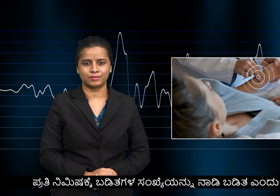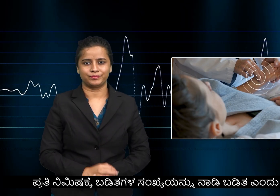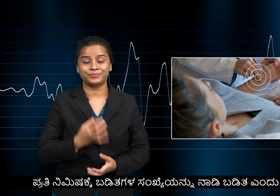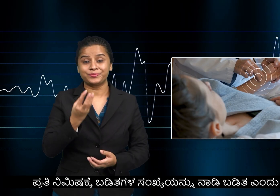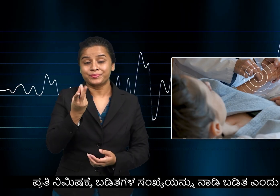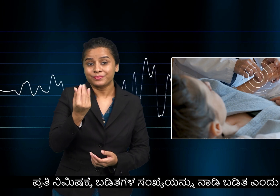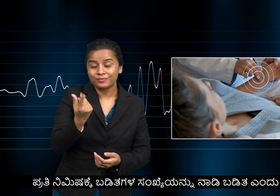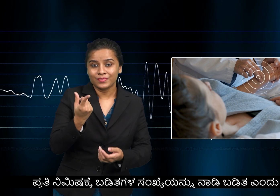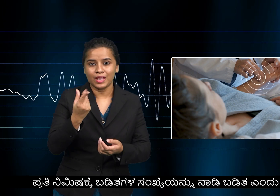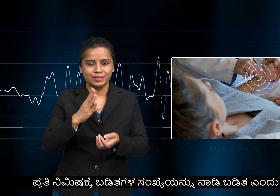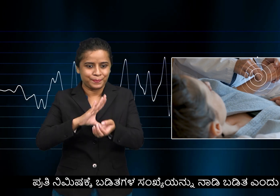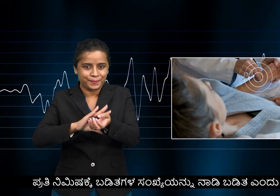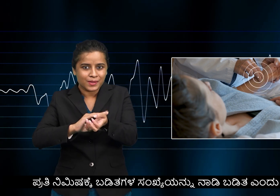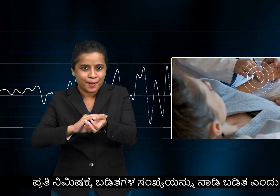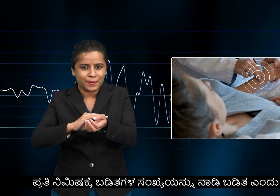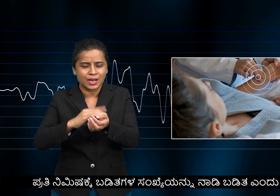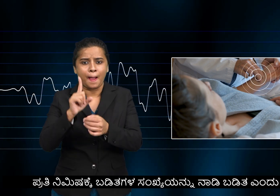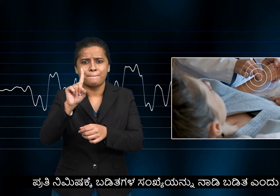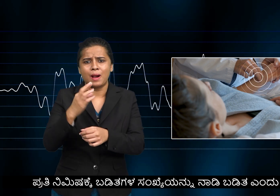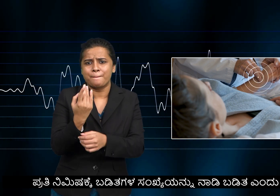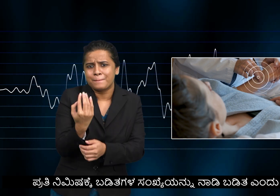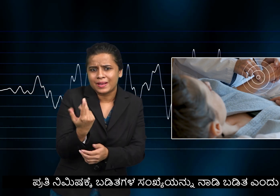ನಾಡಿ ಬಡಿತ ಎಂದು ಕರೆಯಲಾಗುತ್ತದೆ.